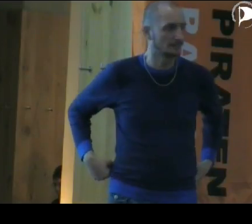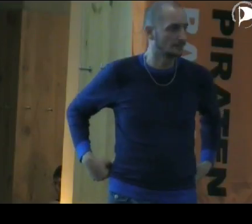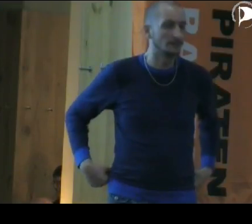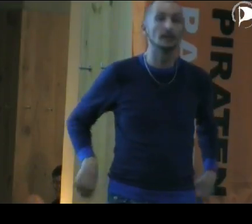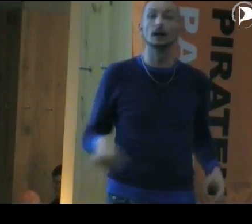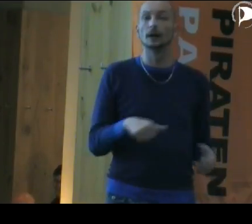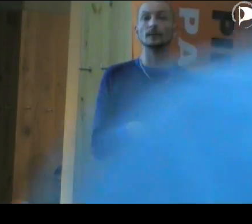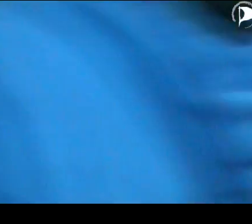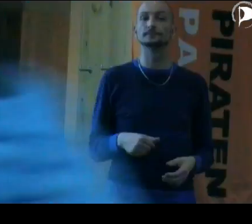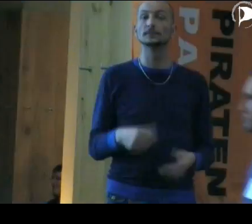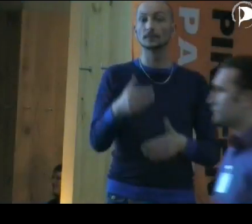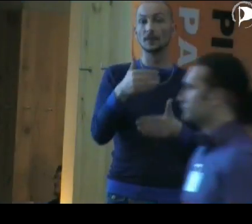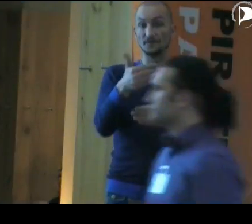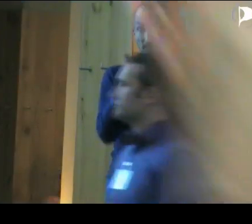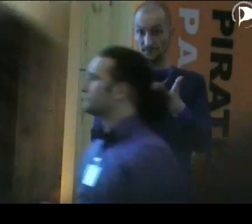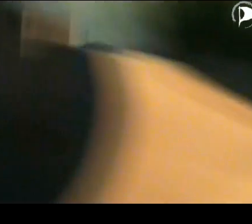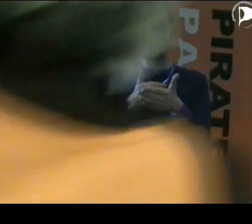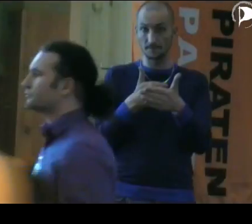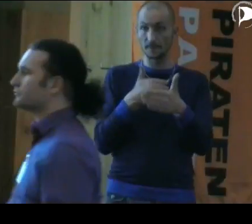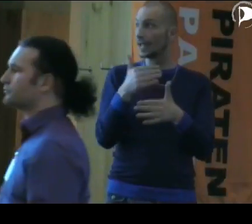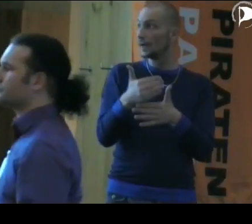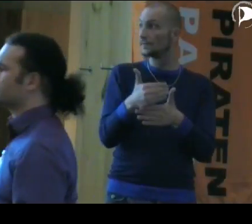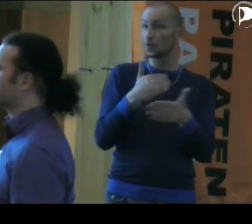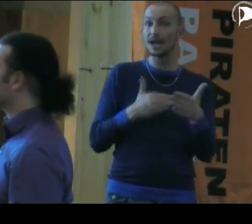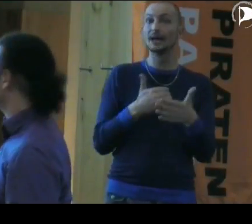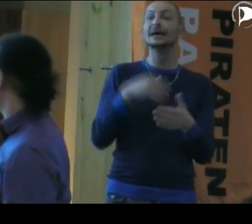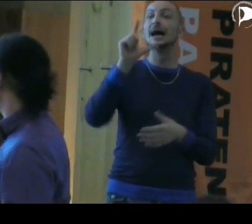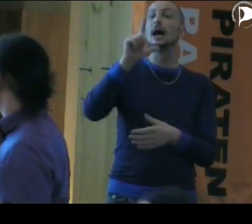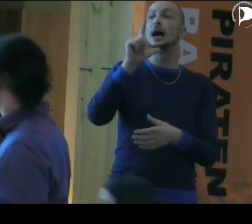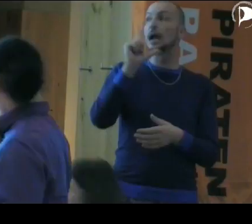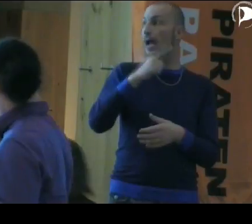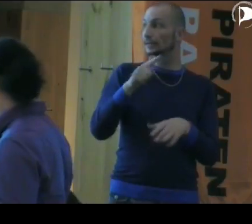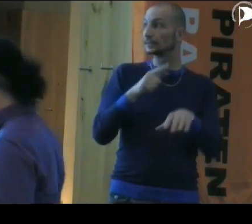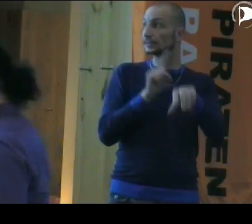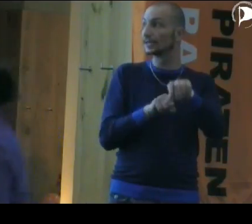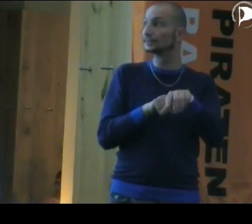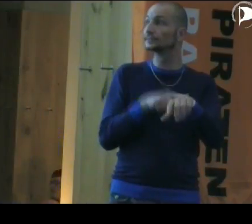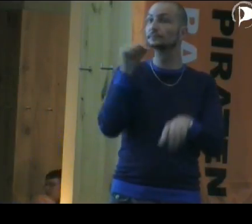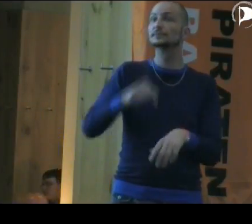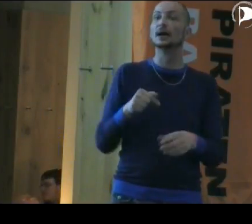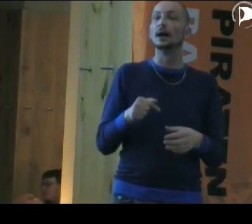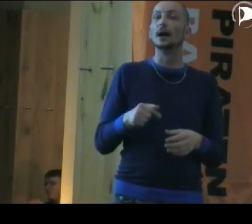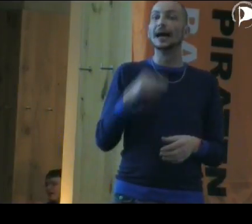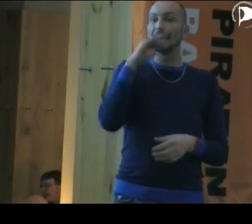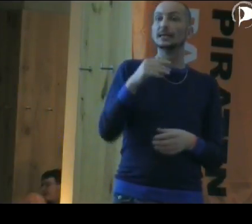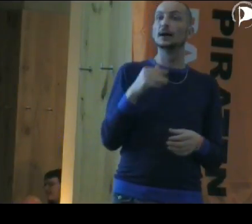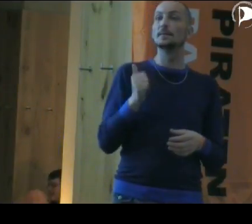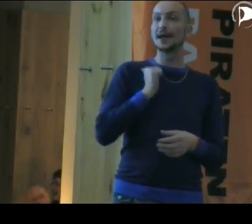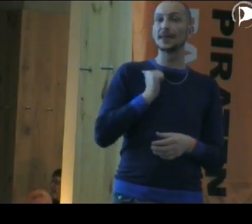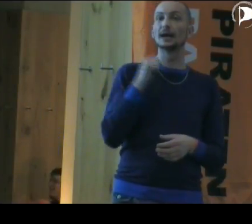natürlich hatte der auszählung ich sehe